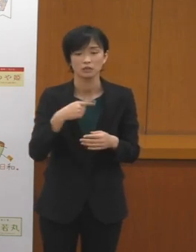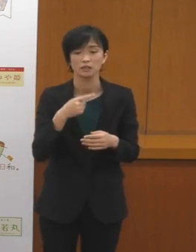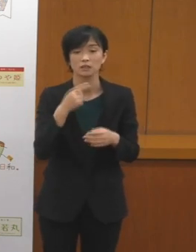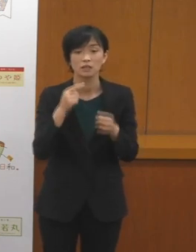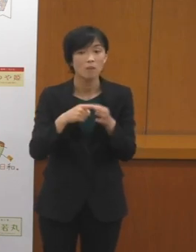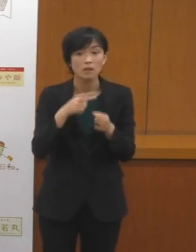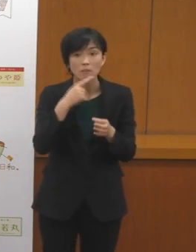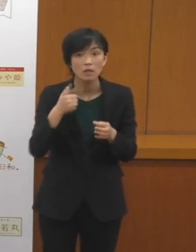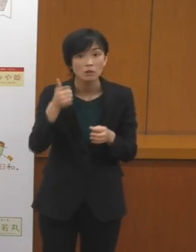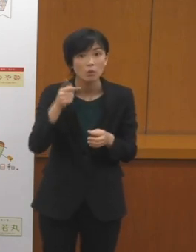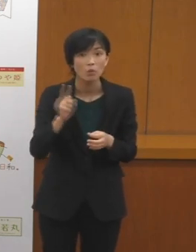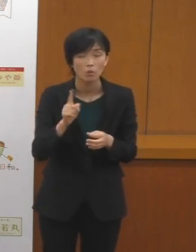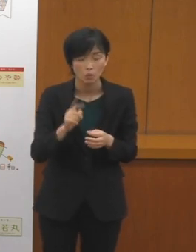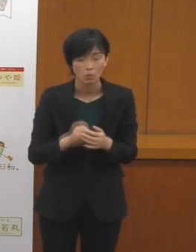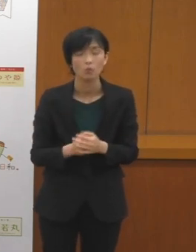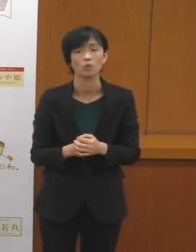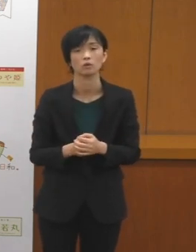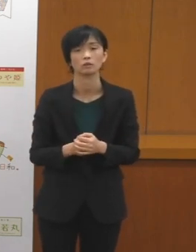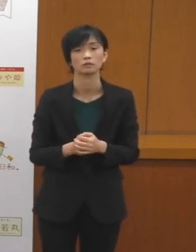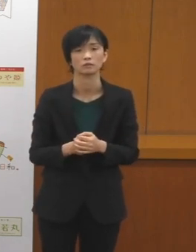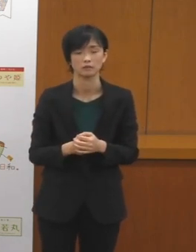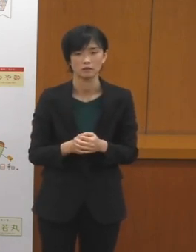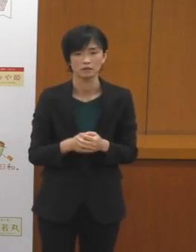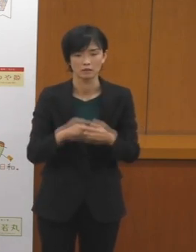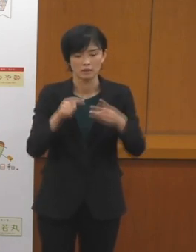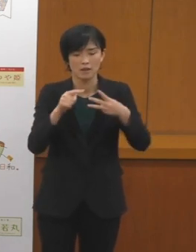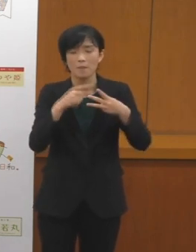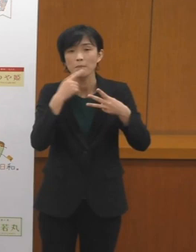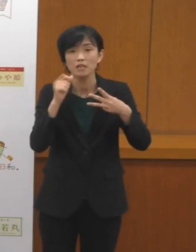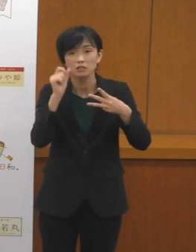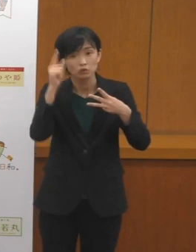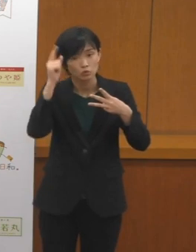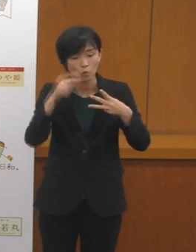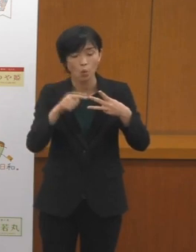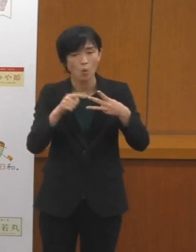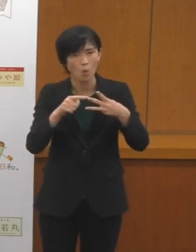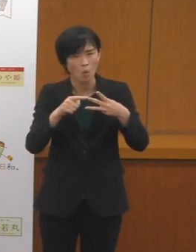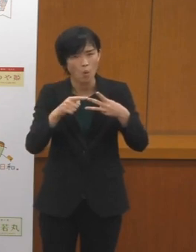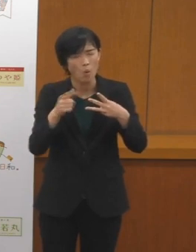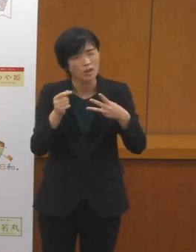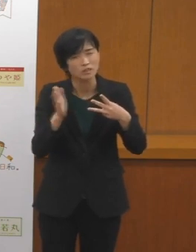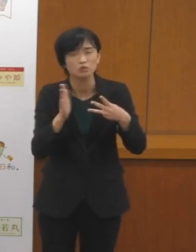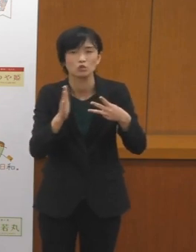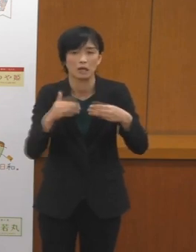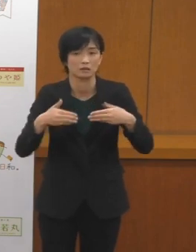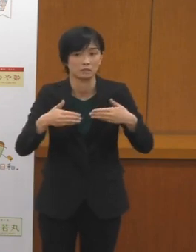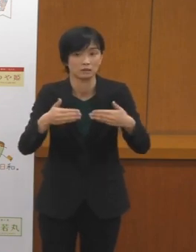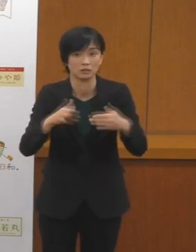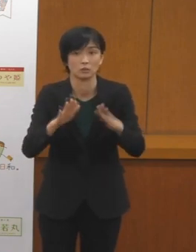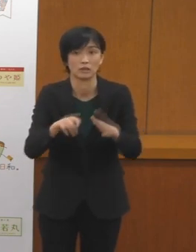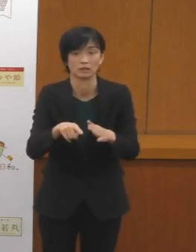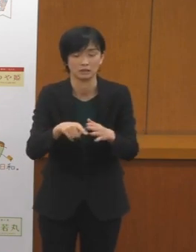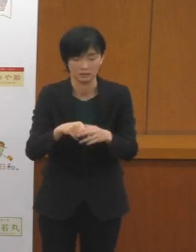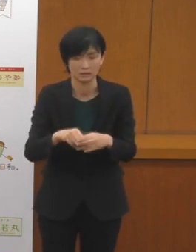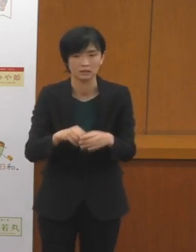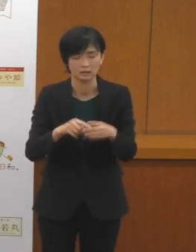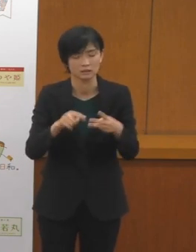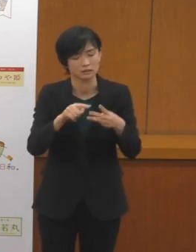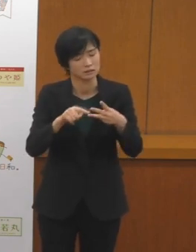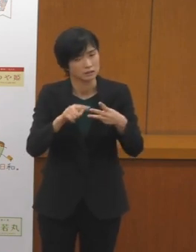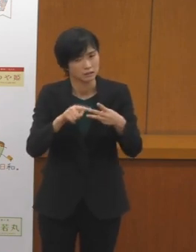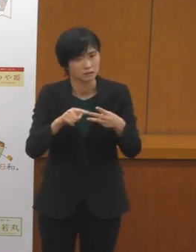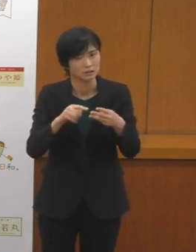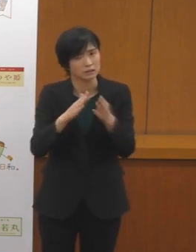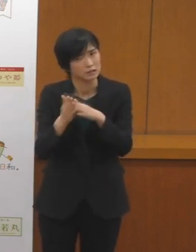には山形紅ですけれども紅秀峰と同様に生育が進んでおりまして紅秀峰と